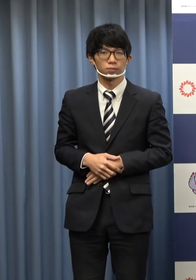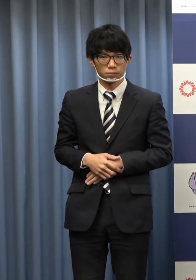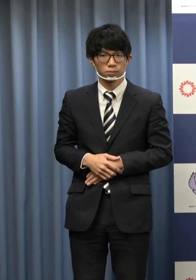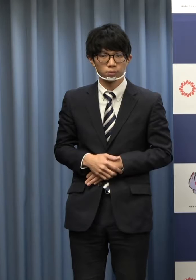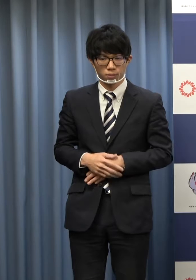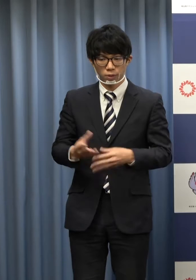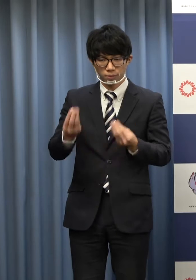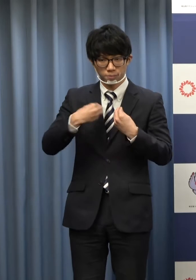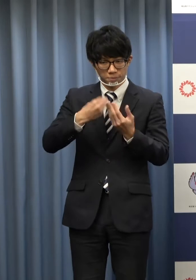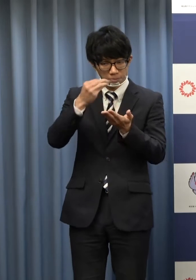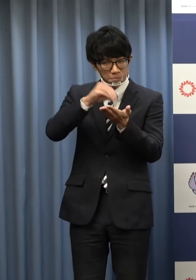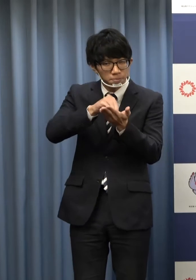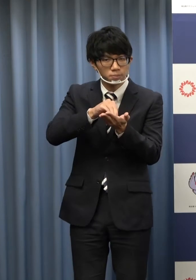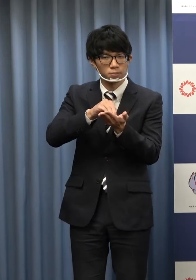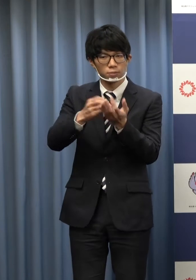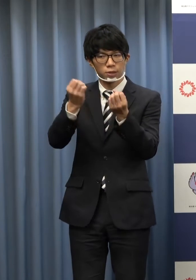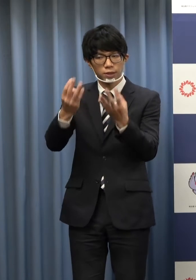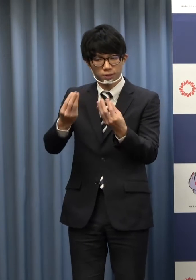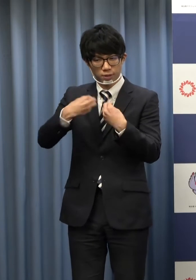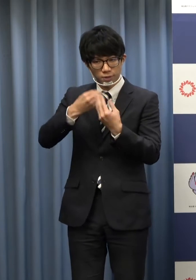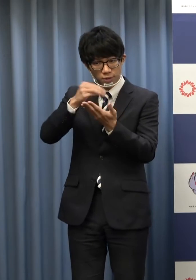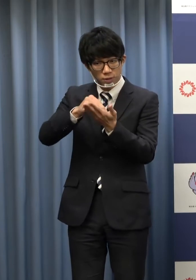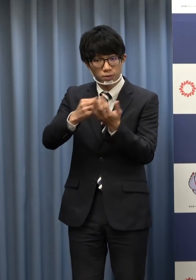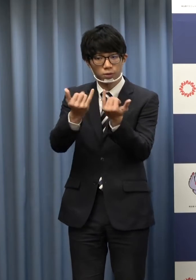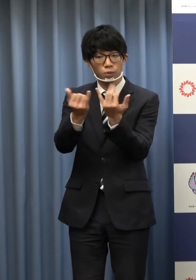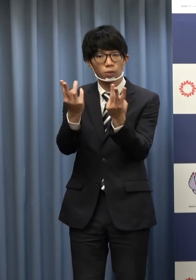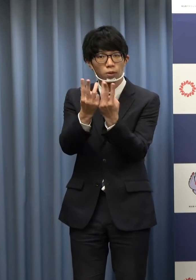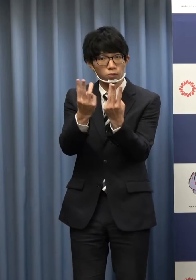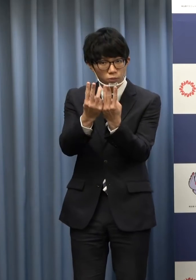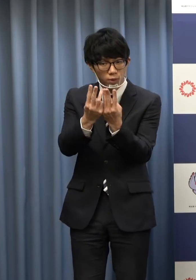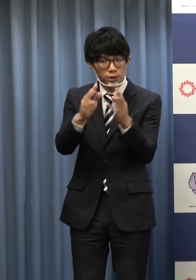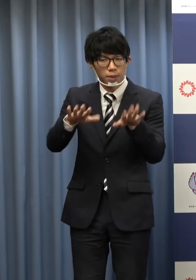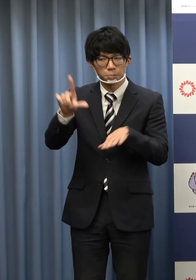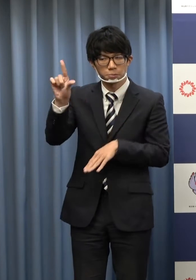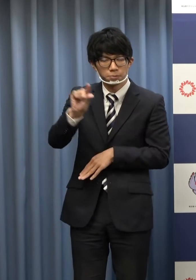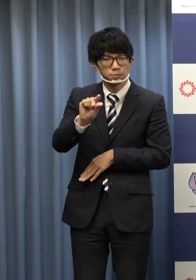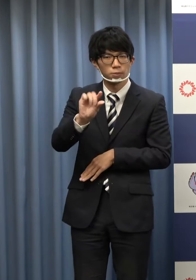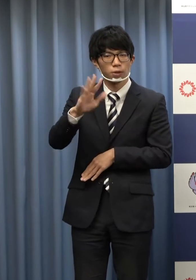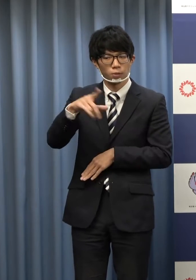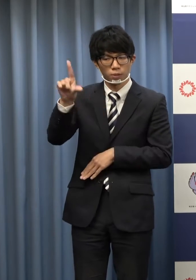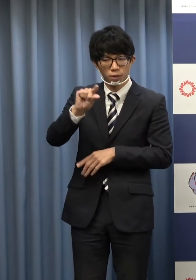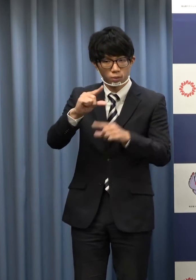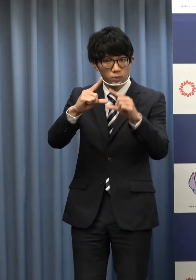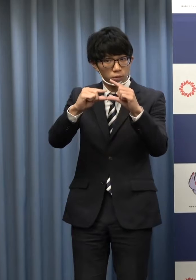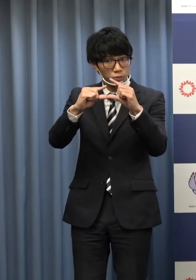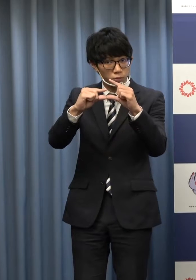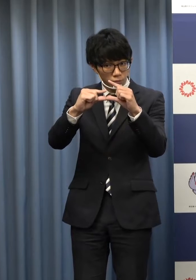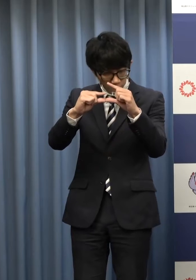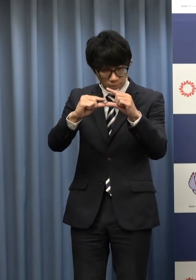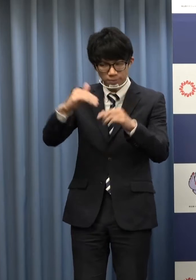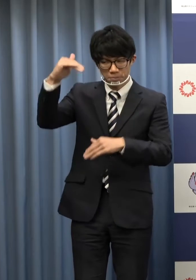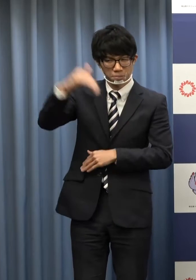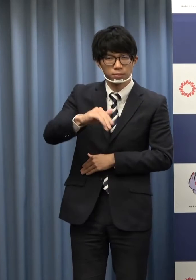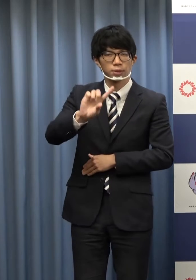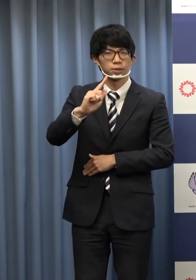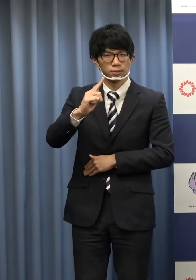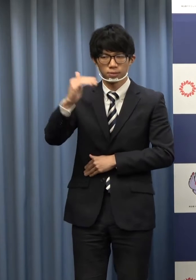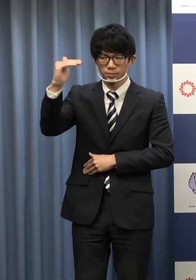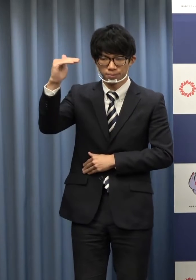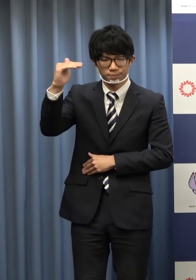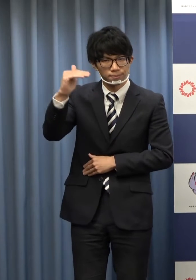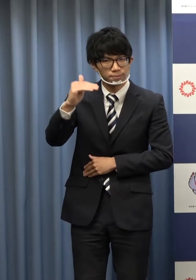陽性者と新規陽性者等について減少しているけれども、減少率が緩やかになってい